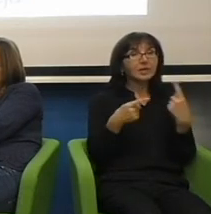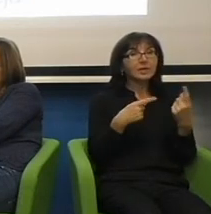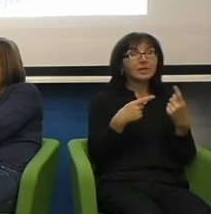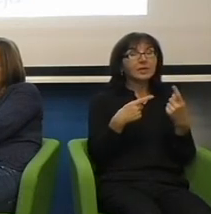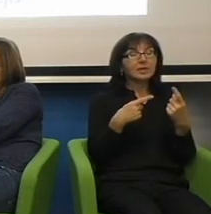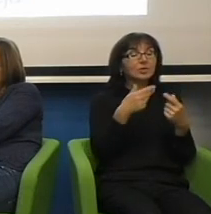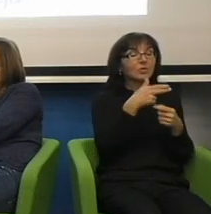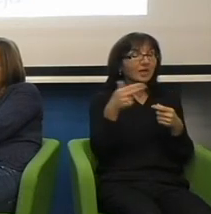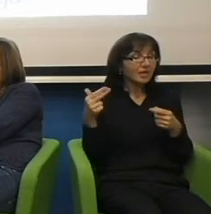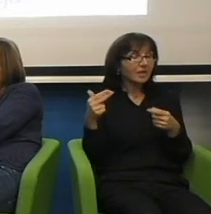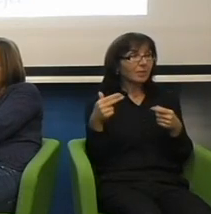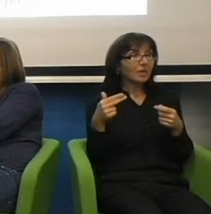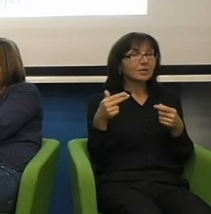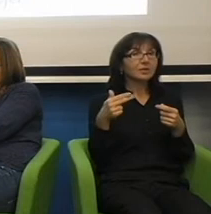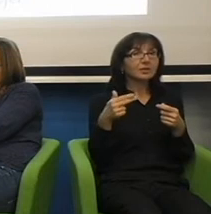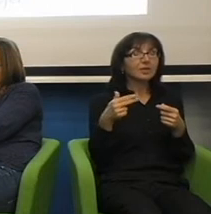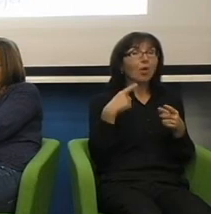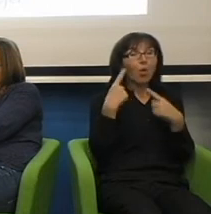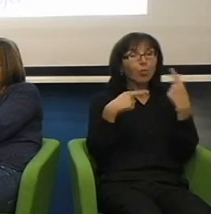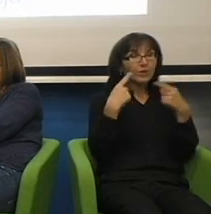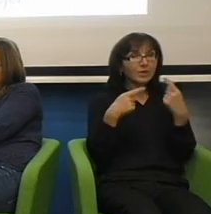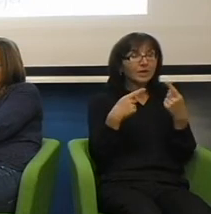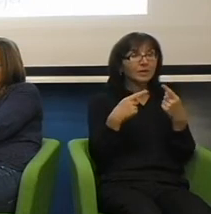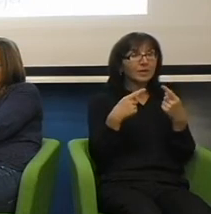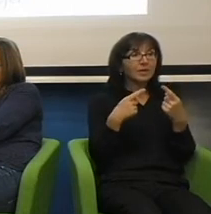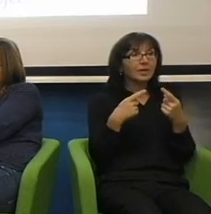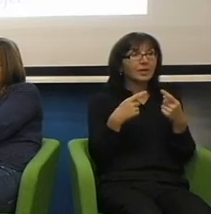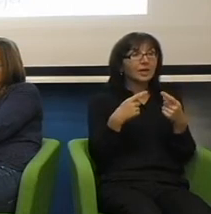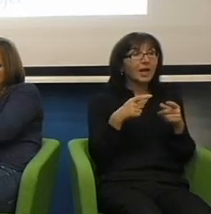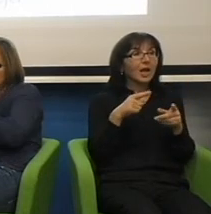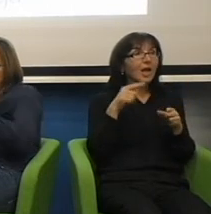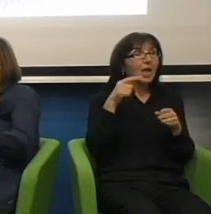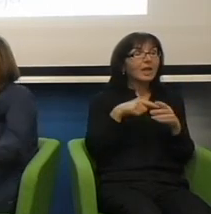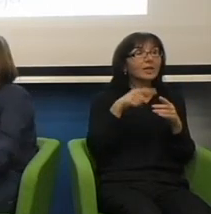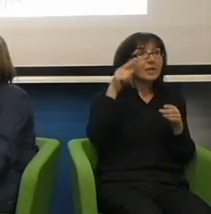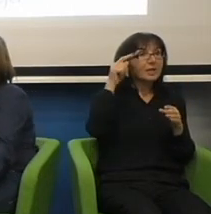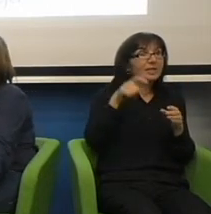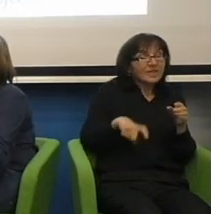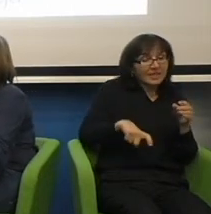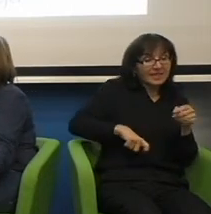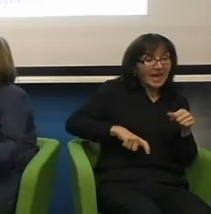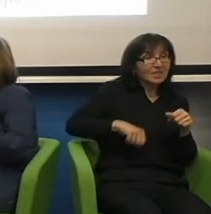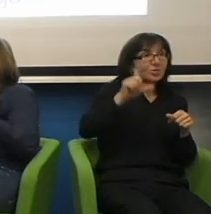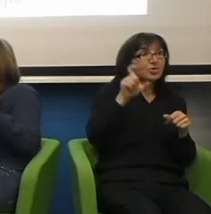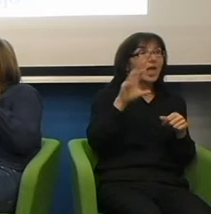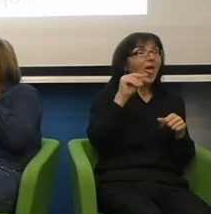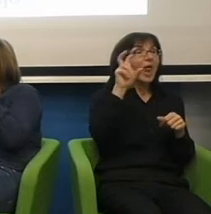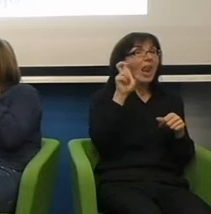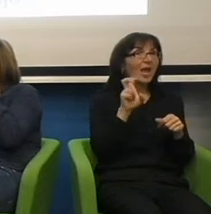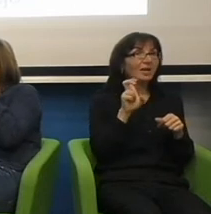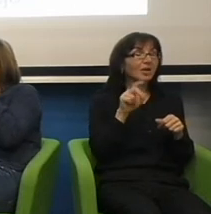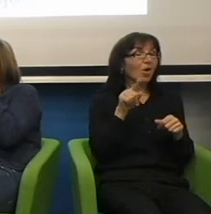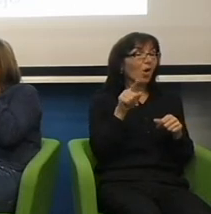które są na ten temat snute. I tak, żeby tylko przywołać, zazdrość Lecha o oklaski była głównym elementem konstytuującym